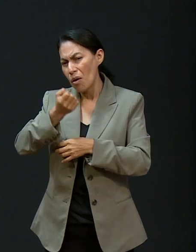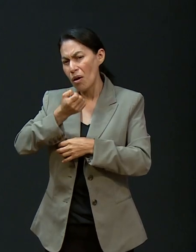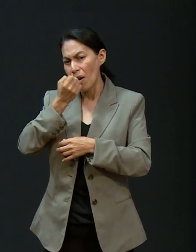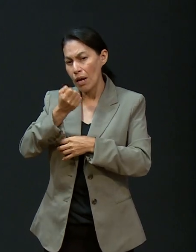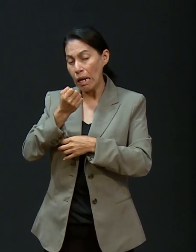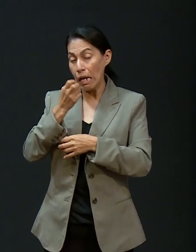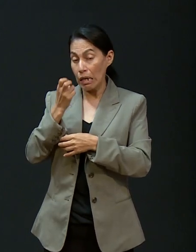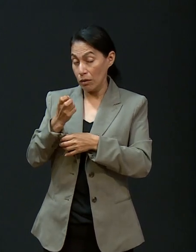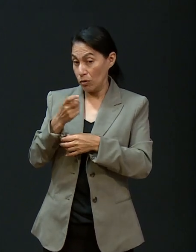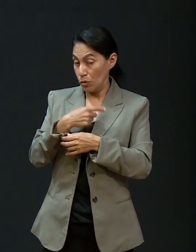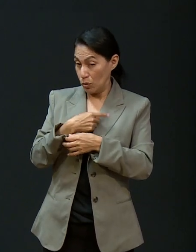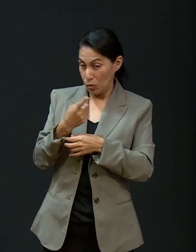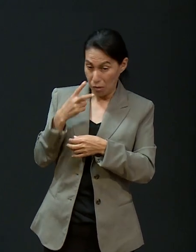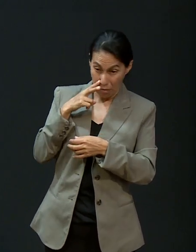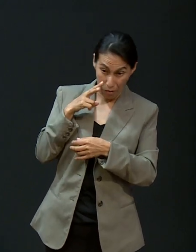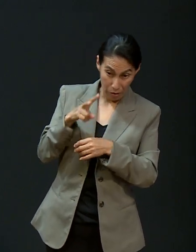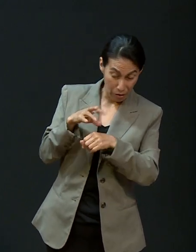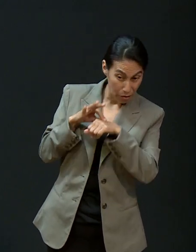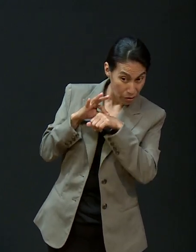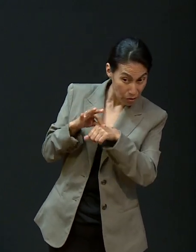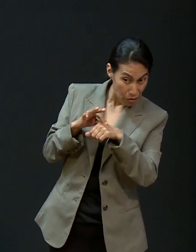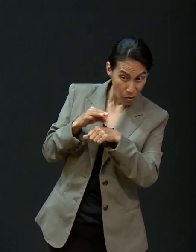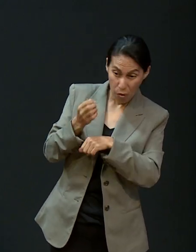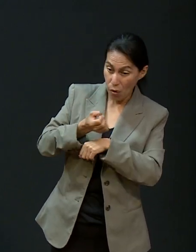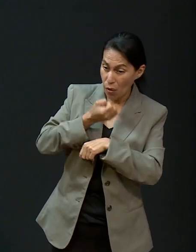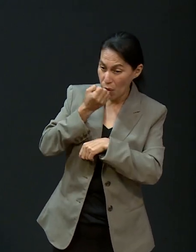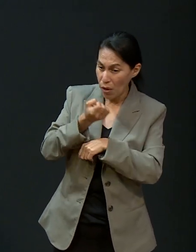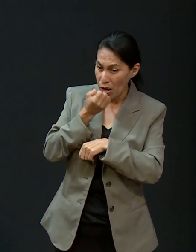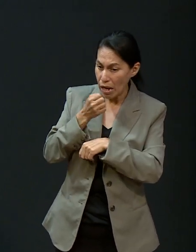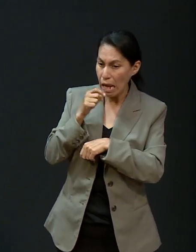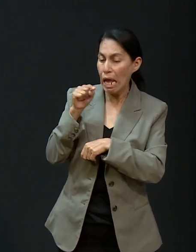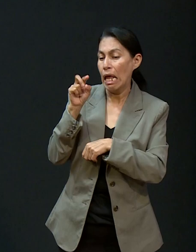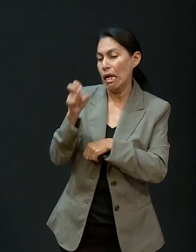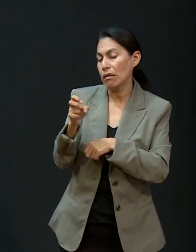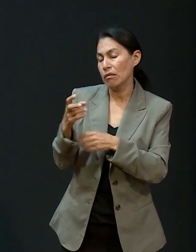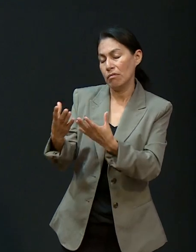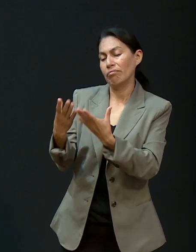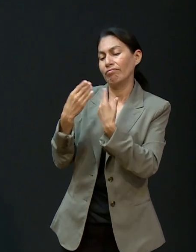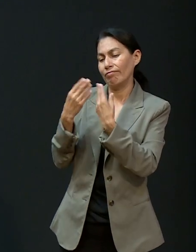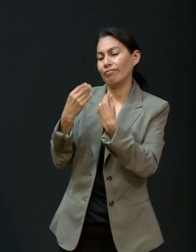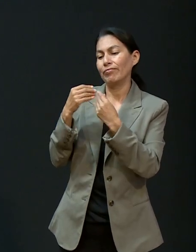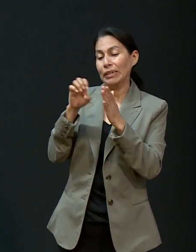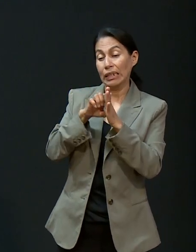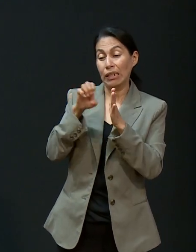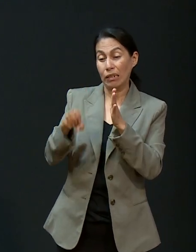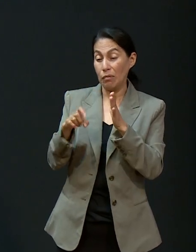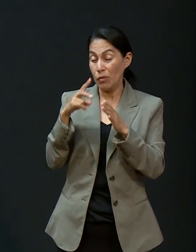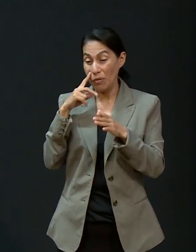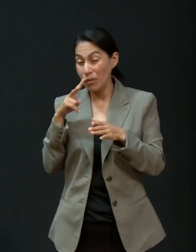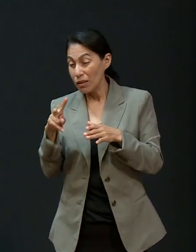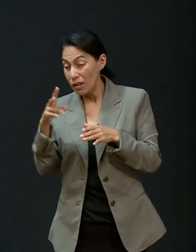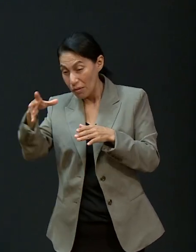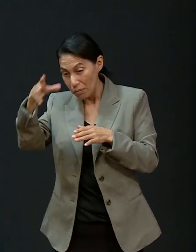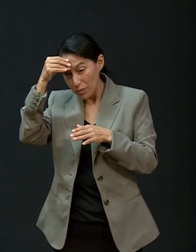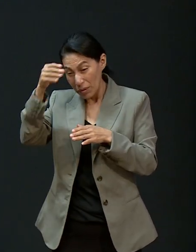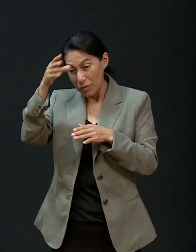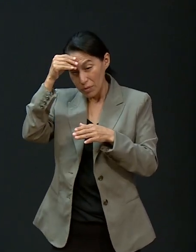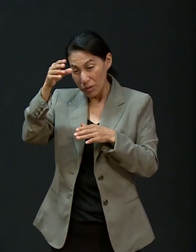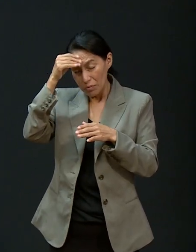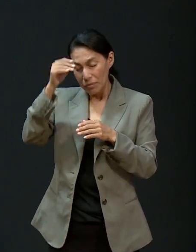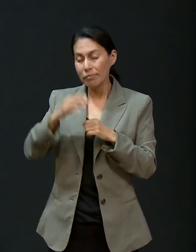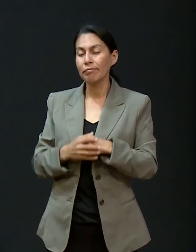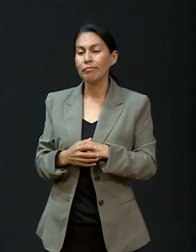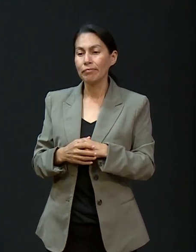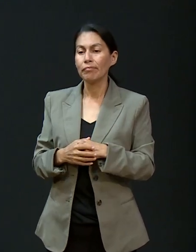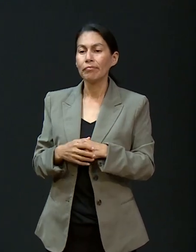y esto de ver a la persona, orar, ver es una forma de enseñar, ¿no? De aprender, de